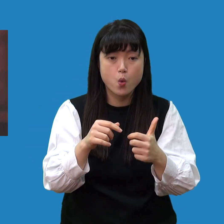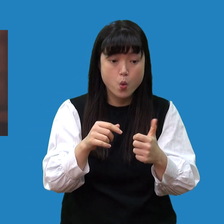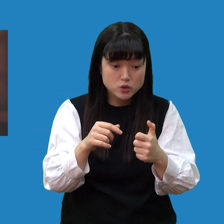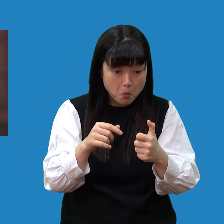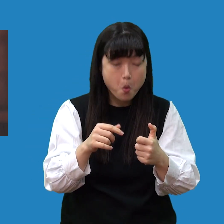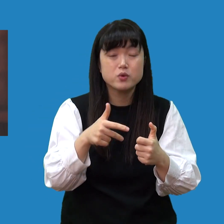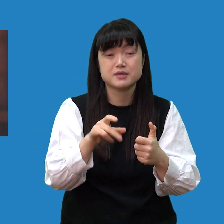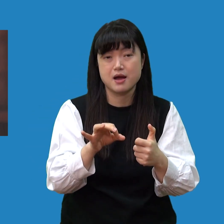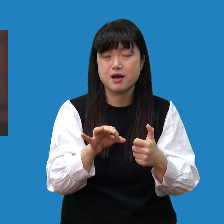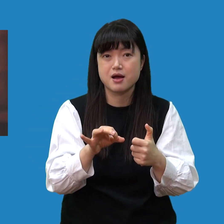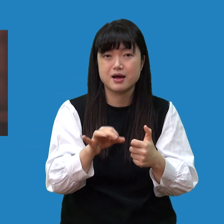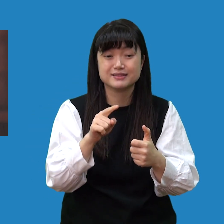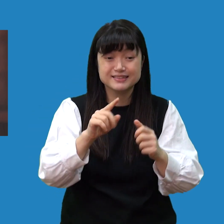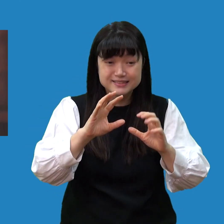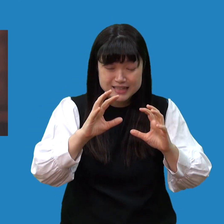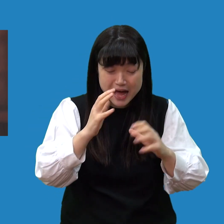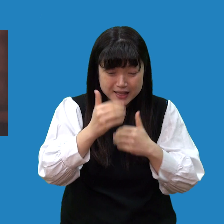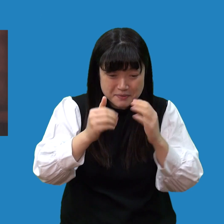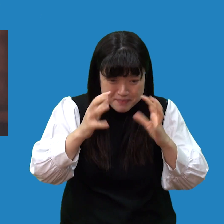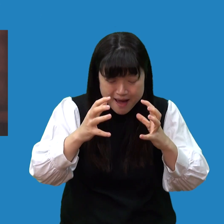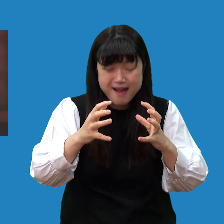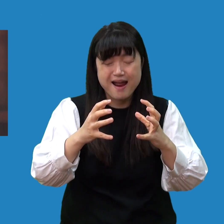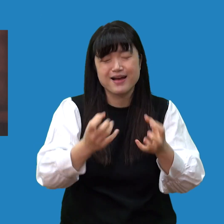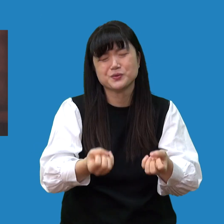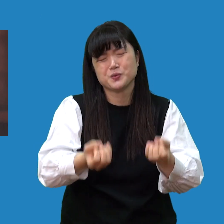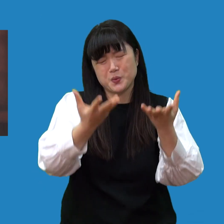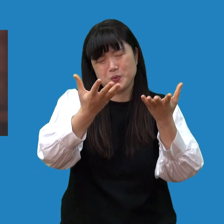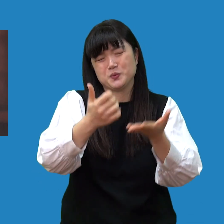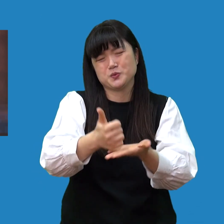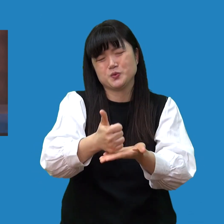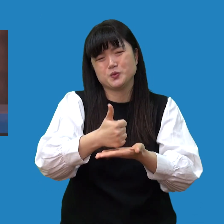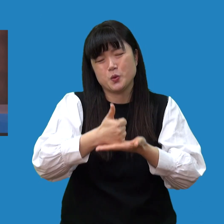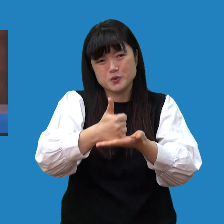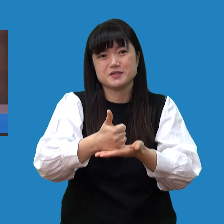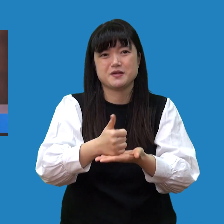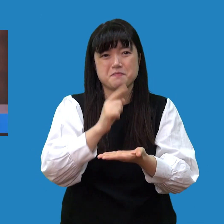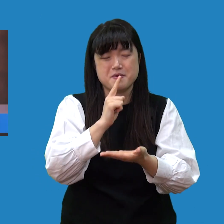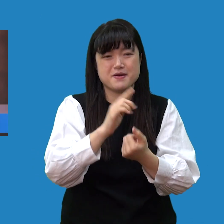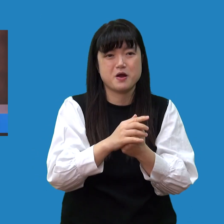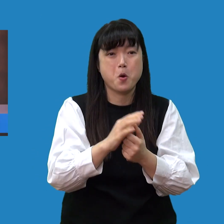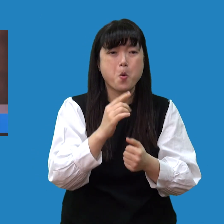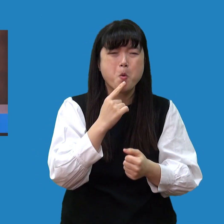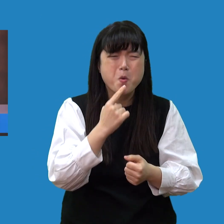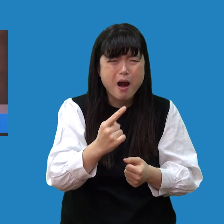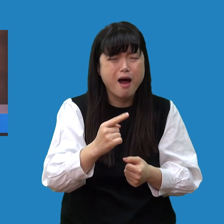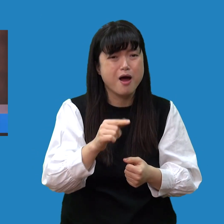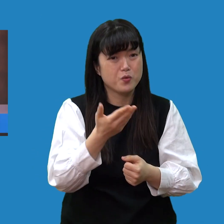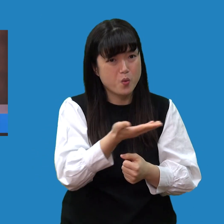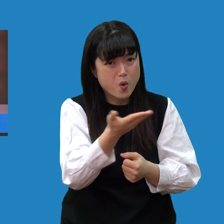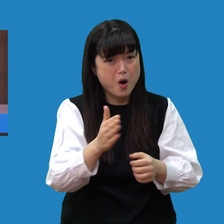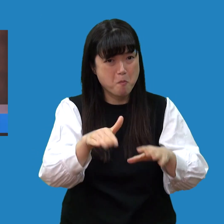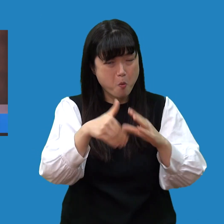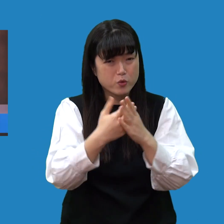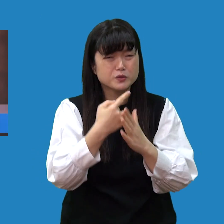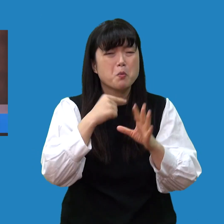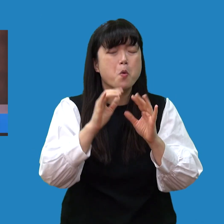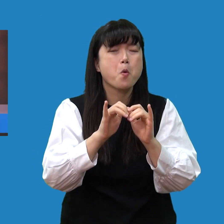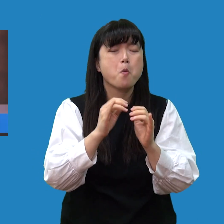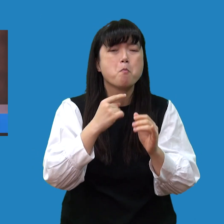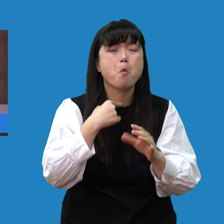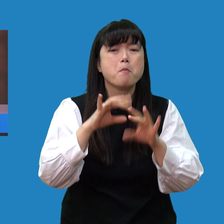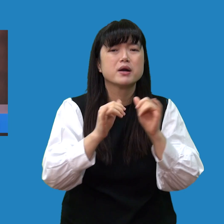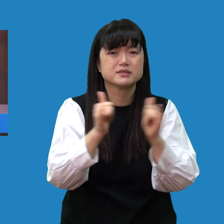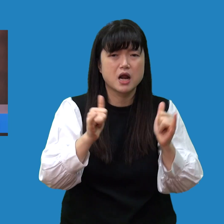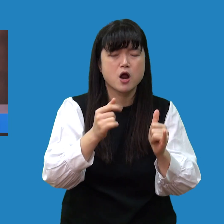바로 그 나라, 그 잔치회로의 초대입니다. 같이 읽어보세요. 시작. 오호라 너희 목마른